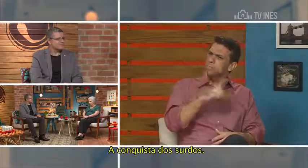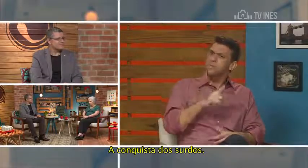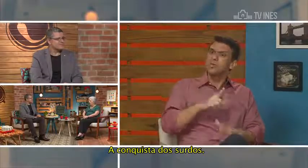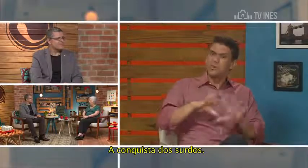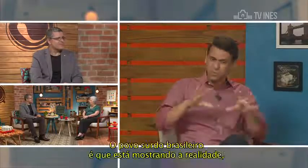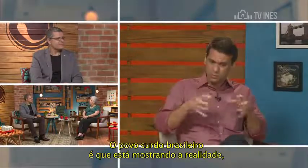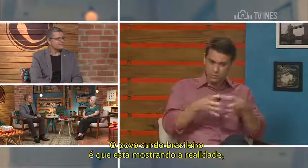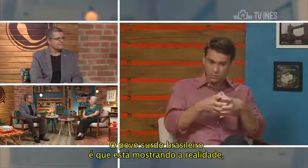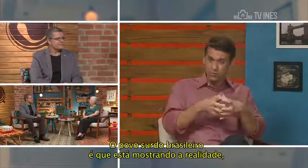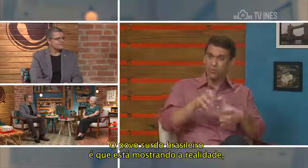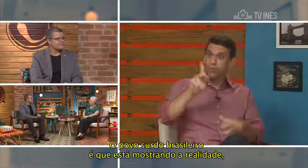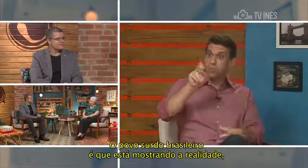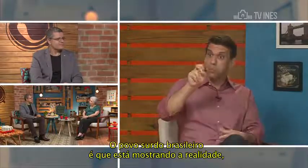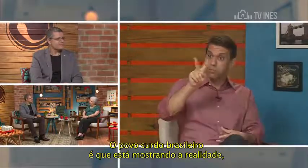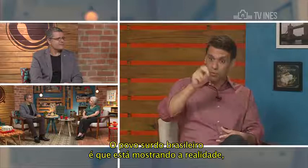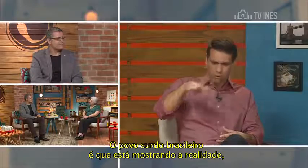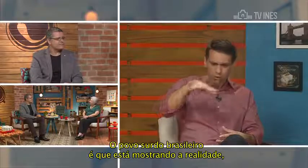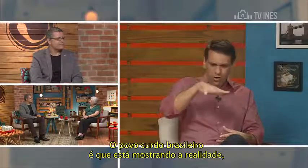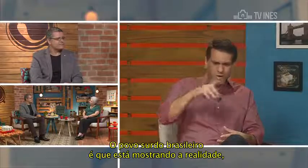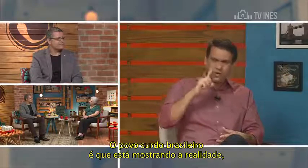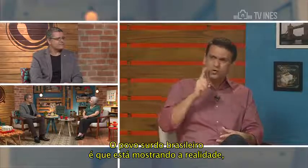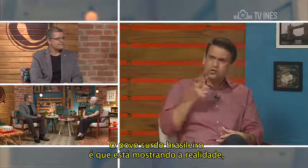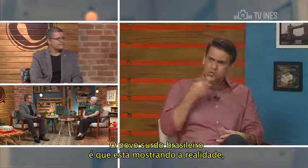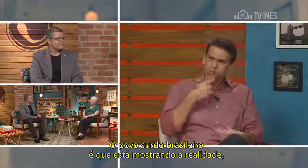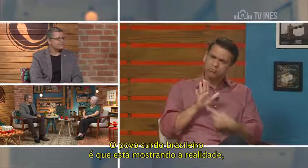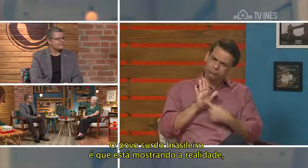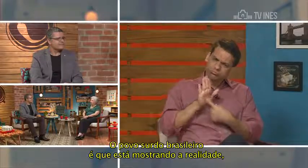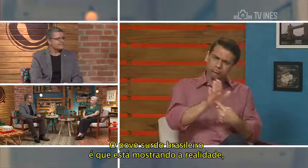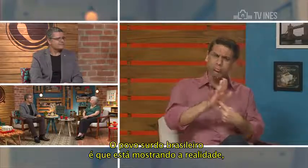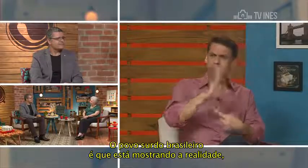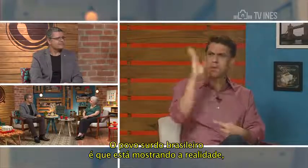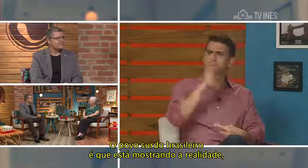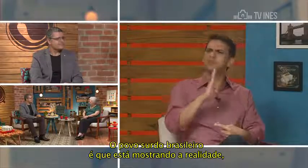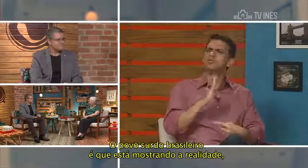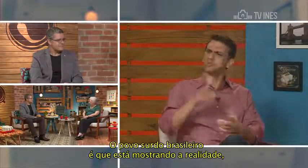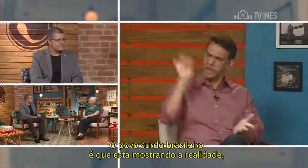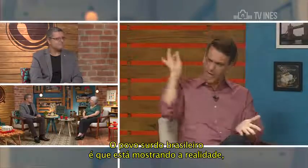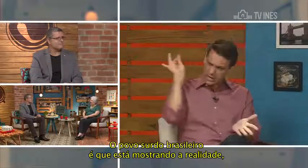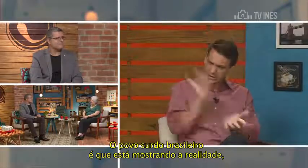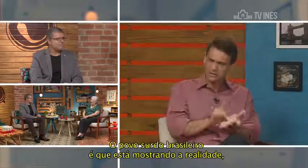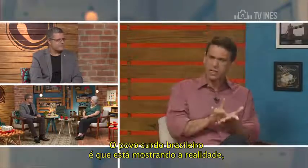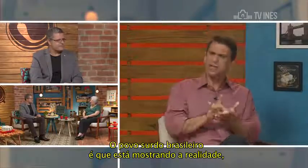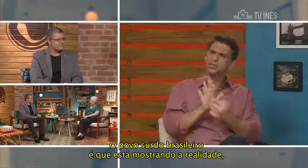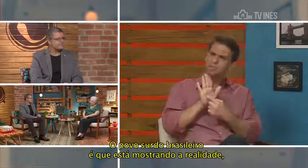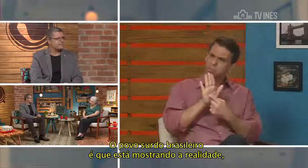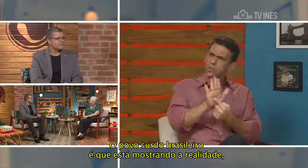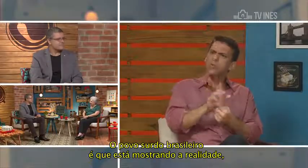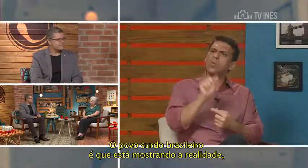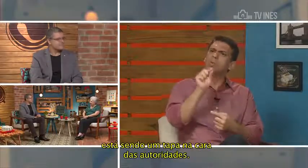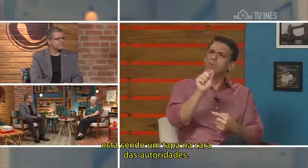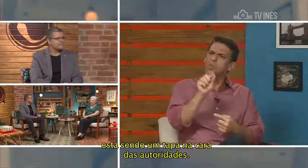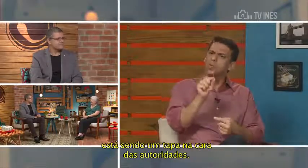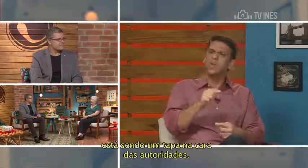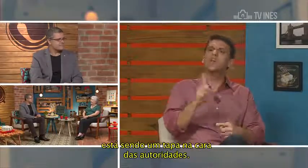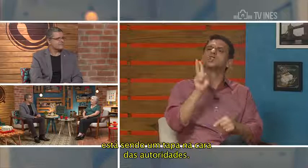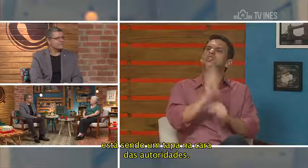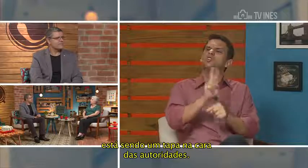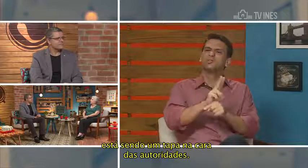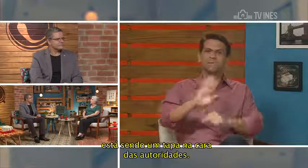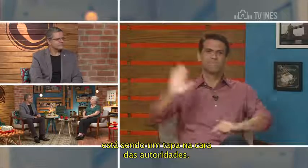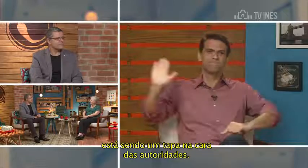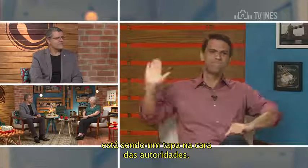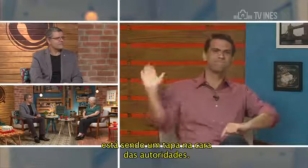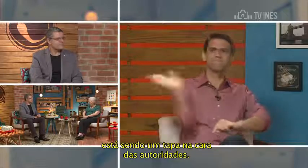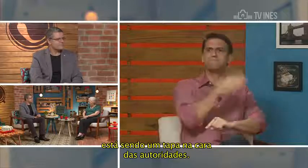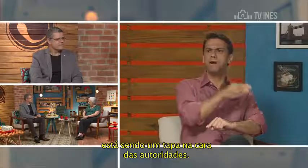Dos surdos O povo surdo Brasileiro É que está Mostrando A realidade Está sendo